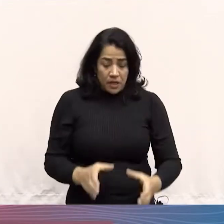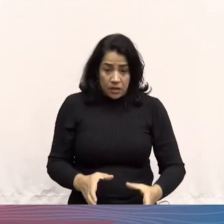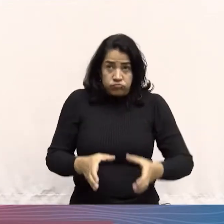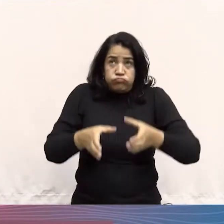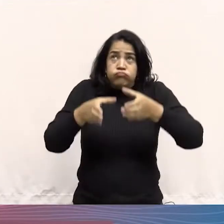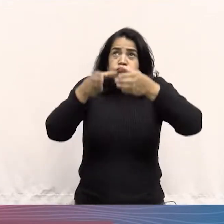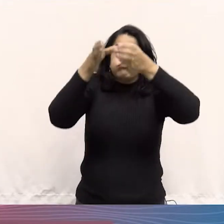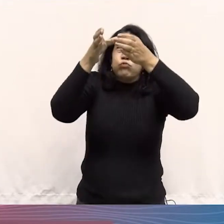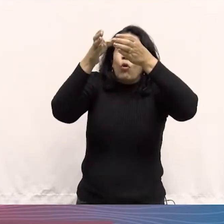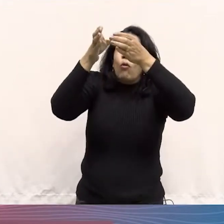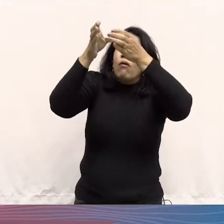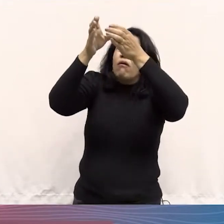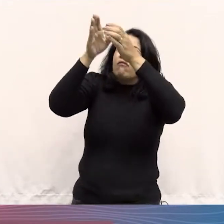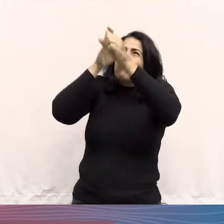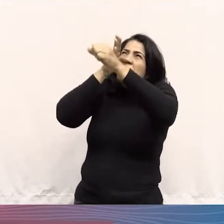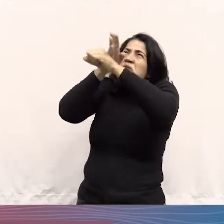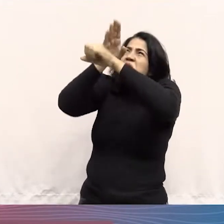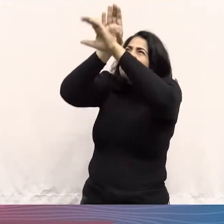nome do Senhor. É